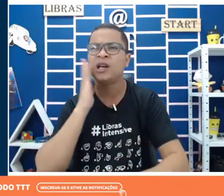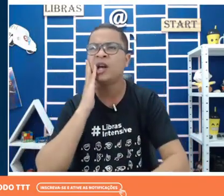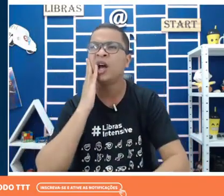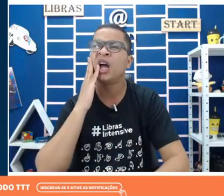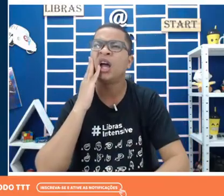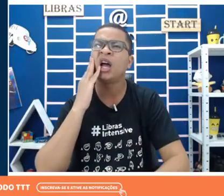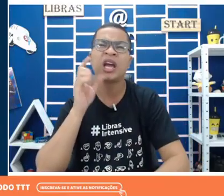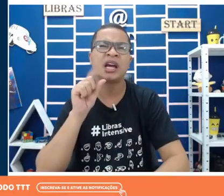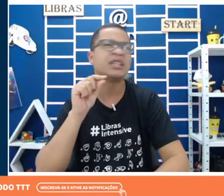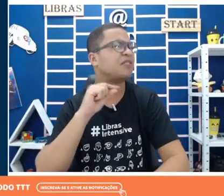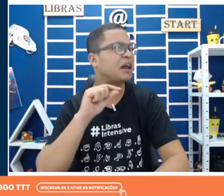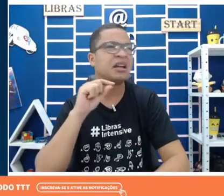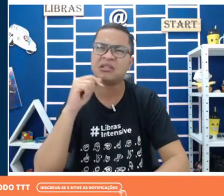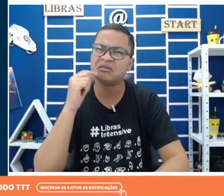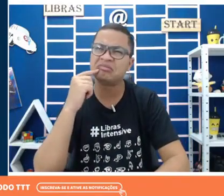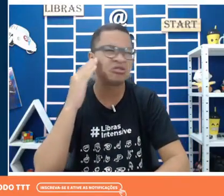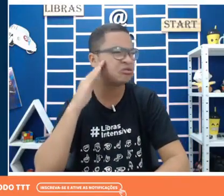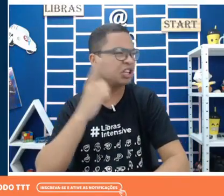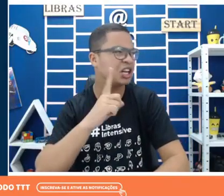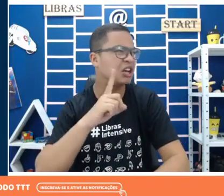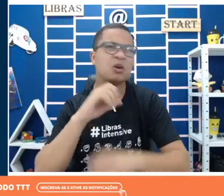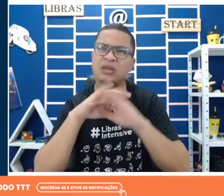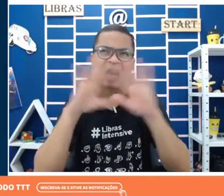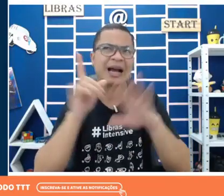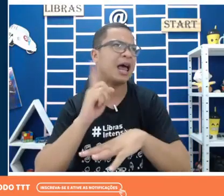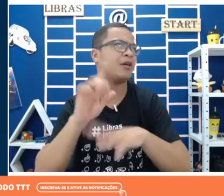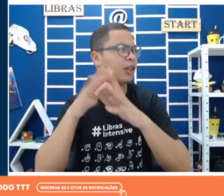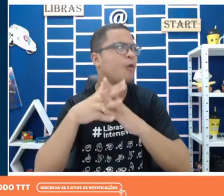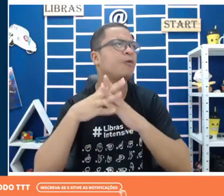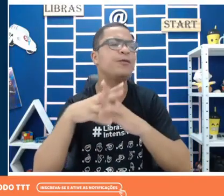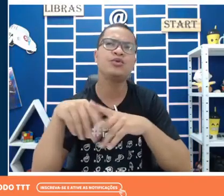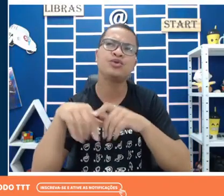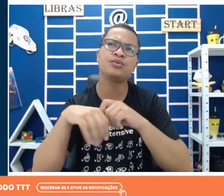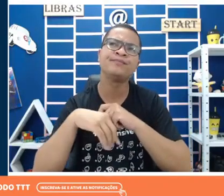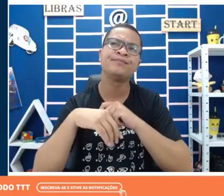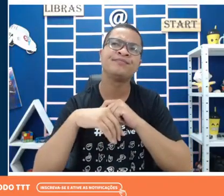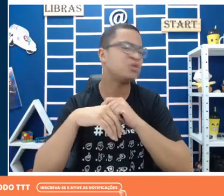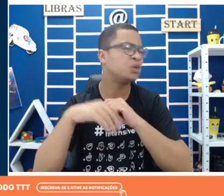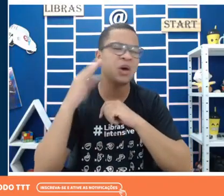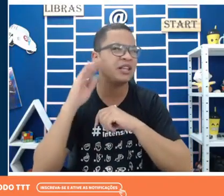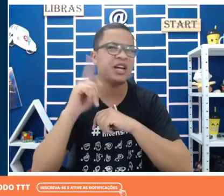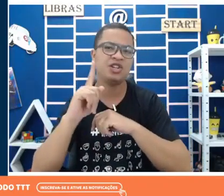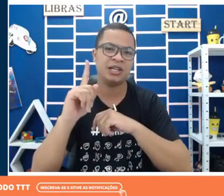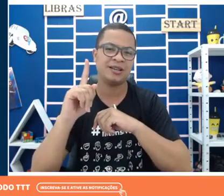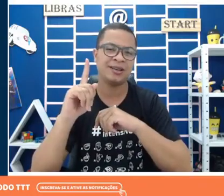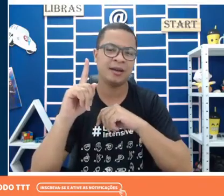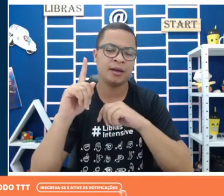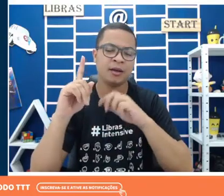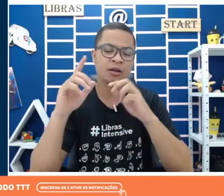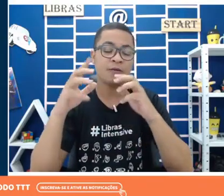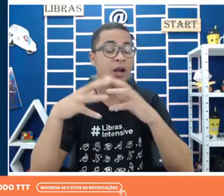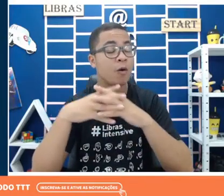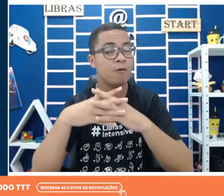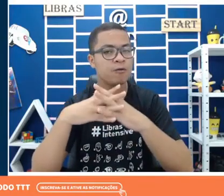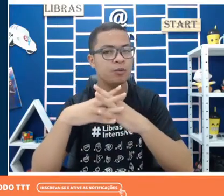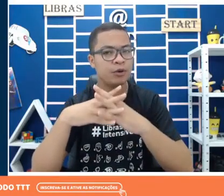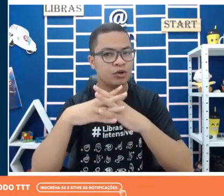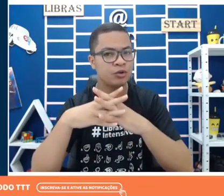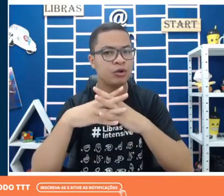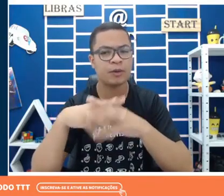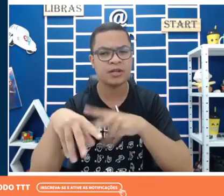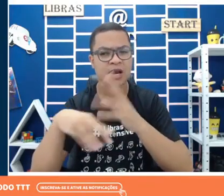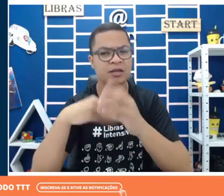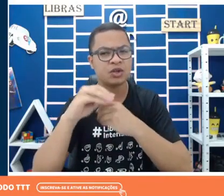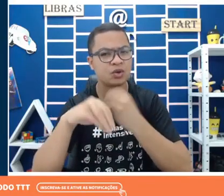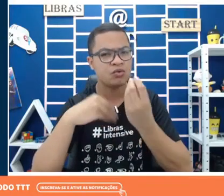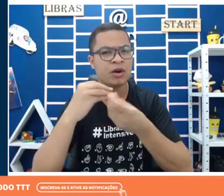ficar assim, o que ele tá falando? Tá entendendo? Não tá claro, tá confuso. Não entendi. Então fica confuso pro